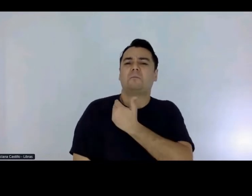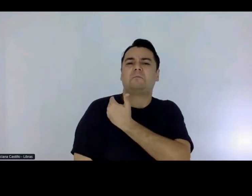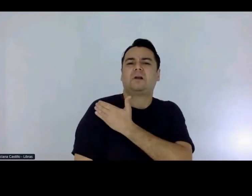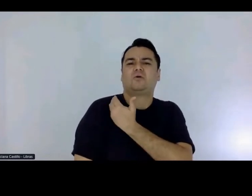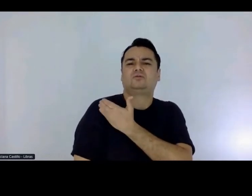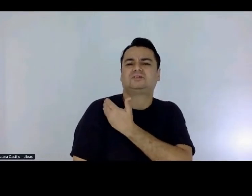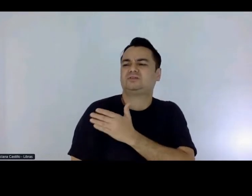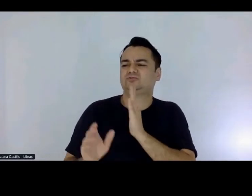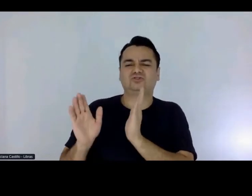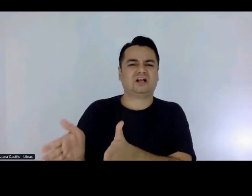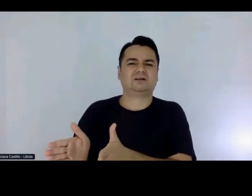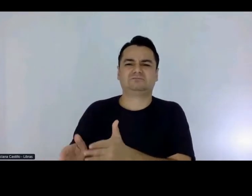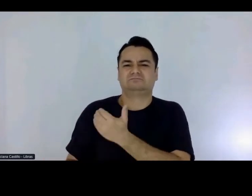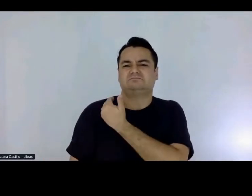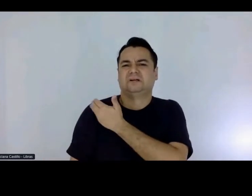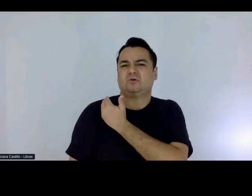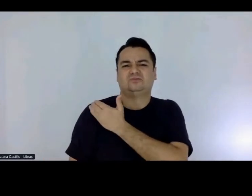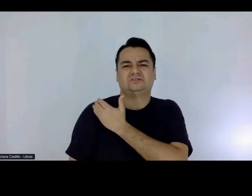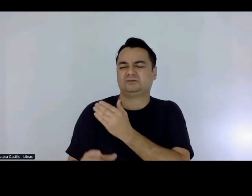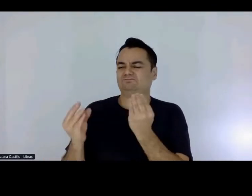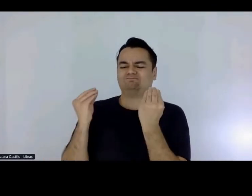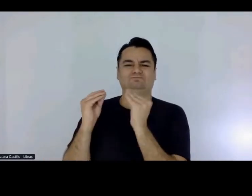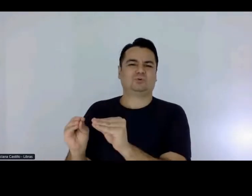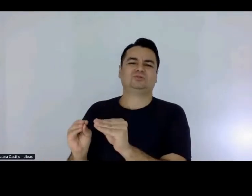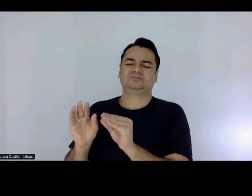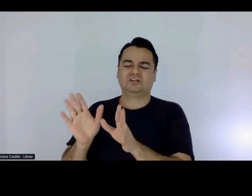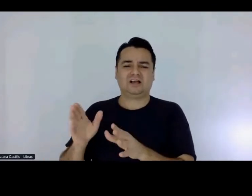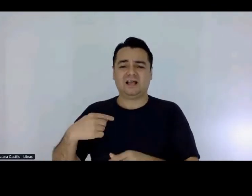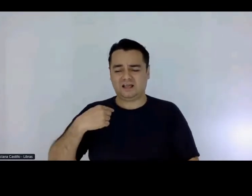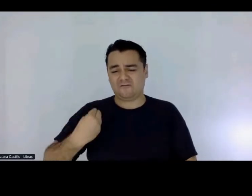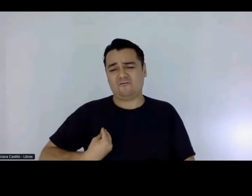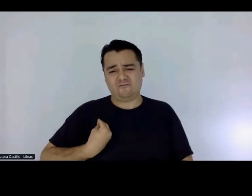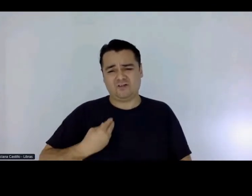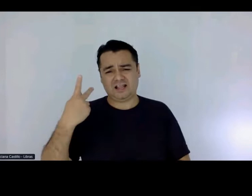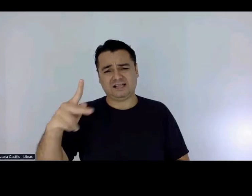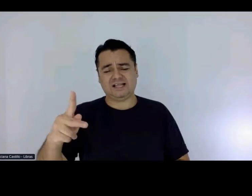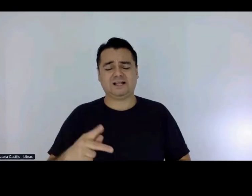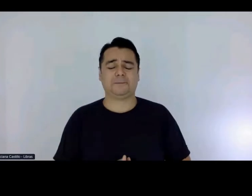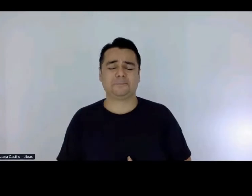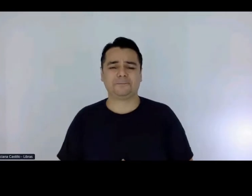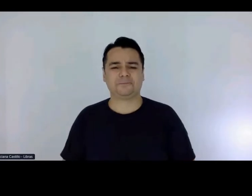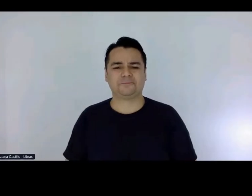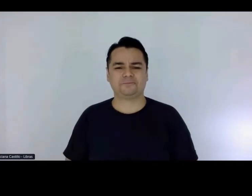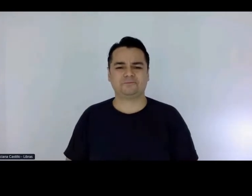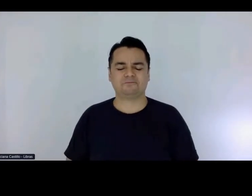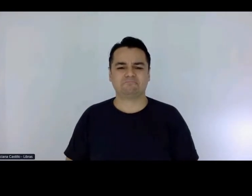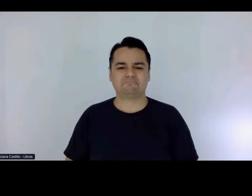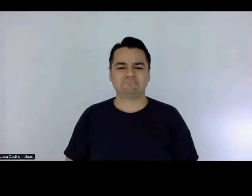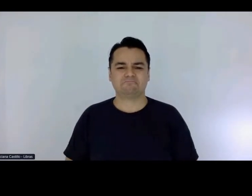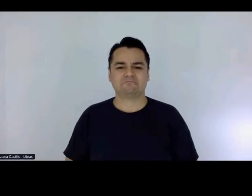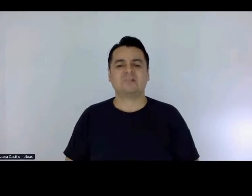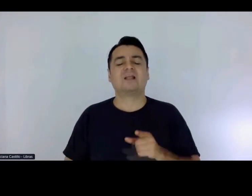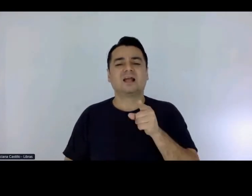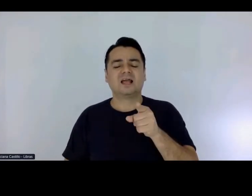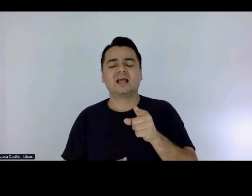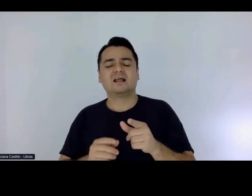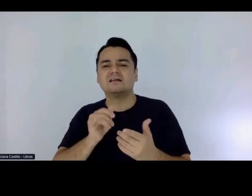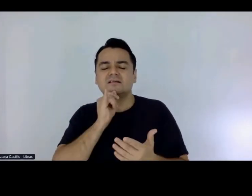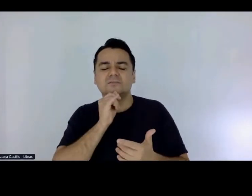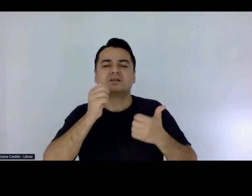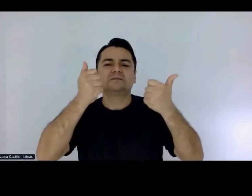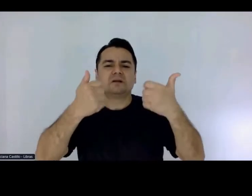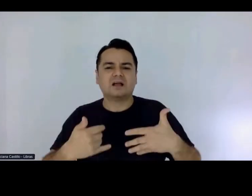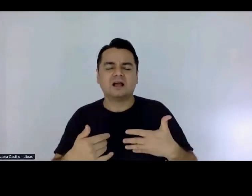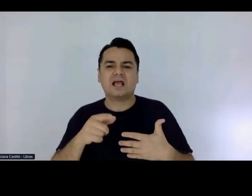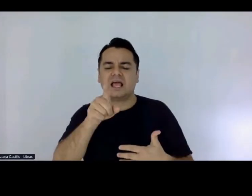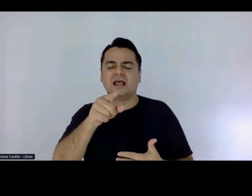o preconceito já estava colocado. E aí, então, não me bastou apenas dizer que eu não era